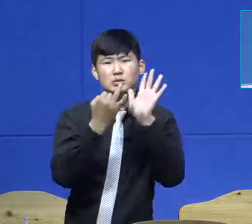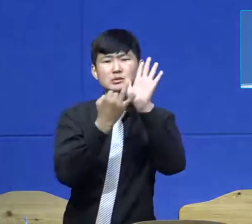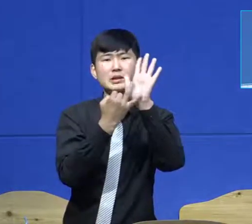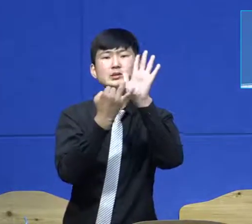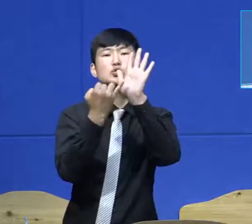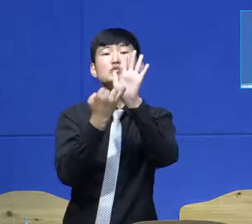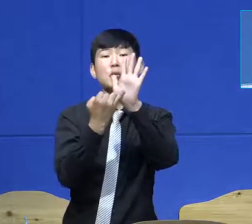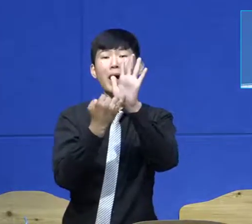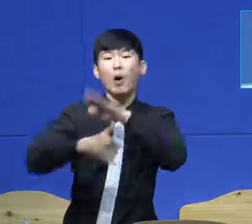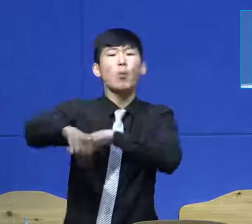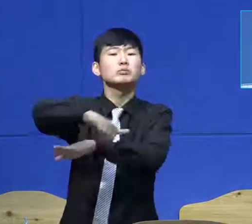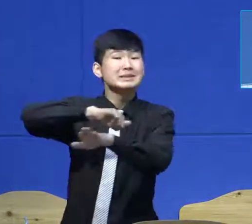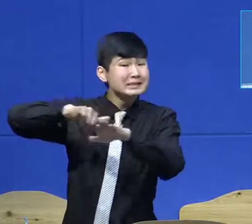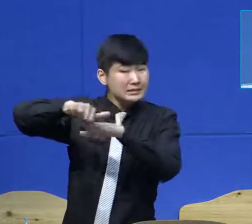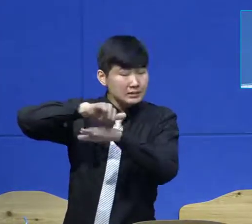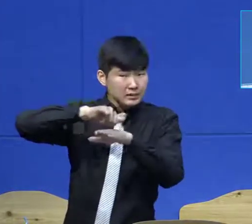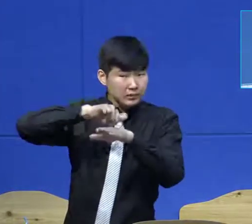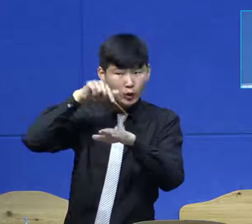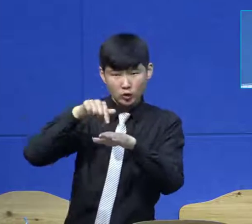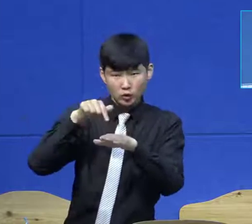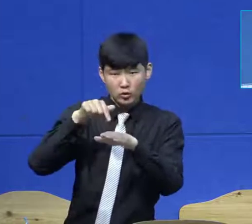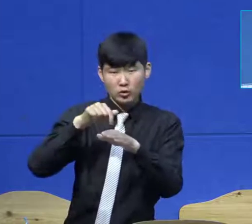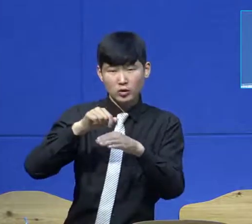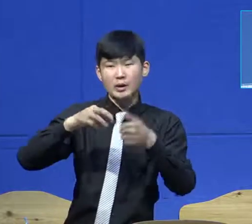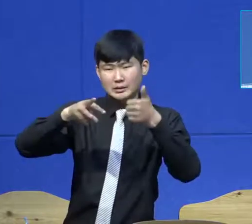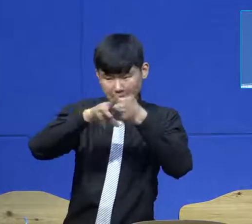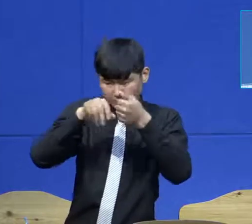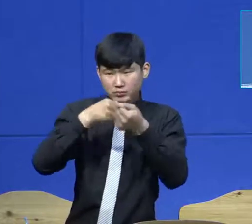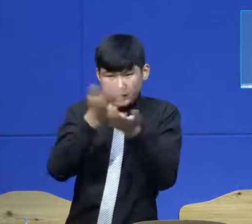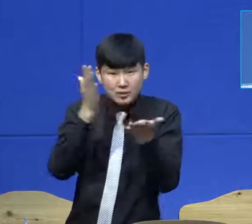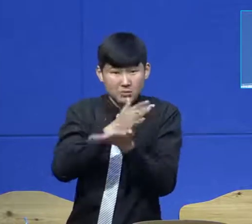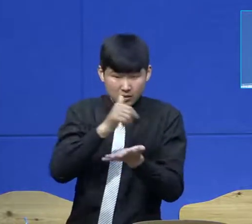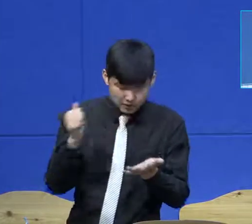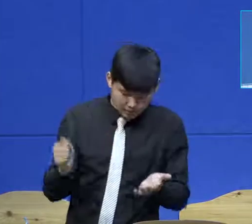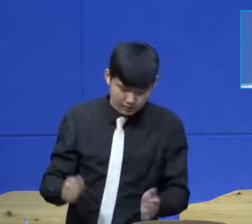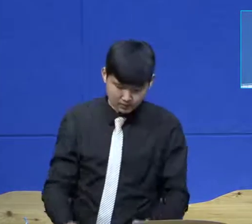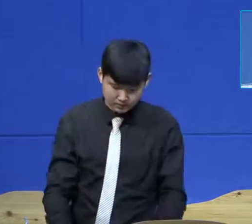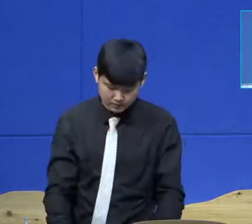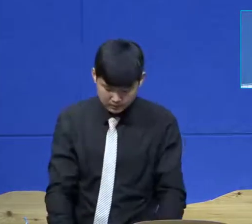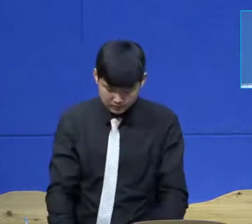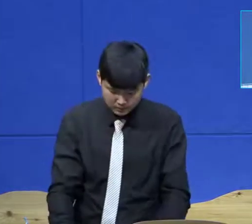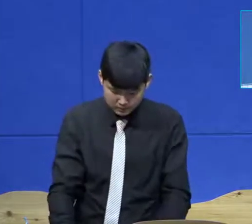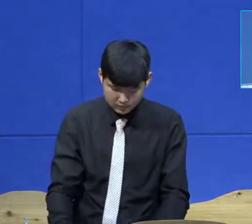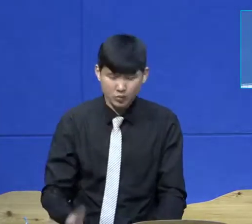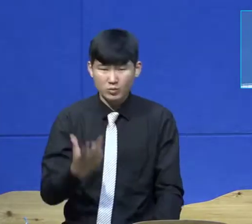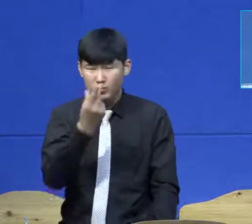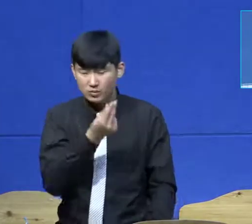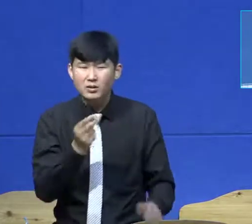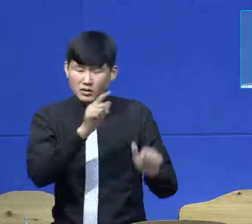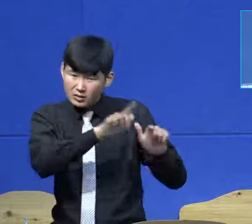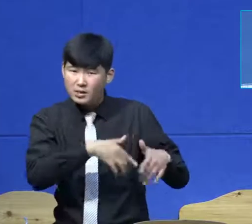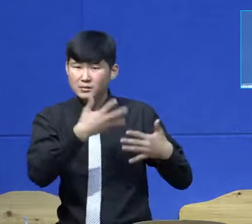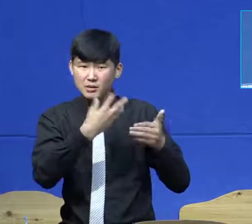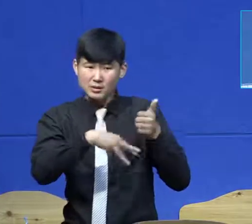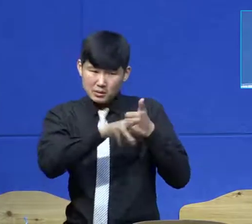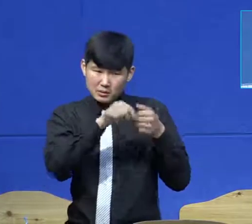76 улс одоо сайн мэдээ тарааж байгаа тийм ээ. Үнэхээр гайхалтай. Сайн